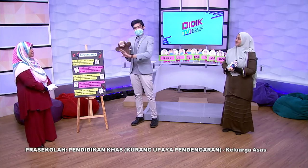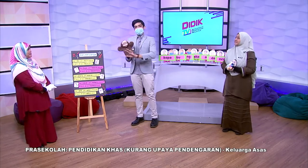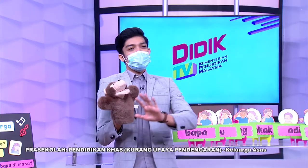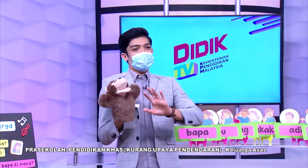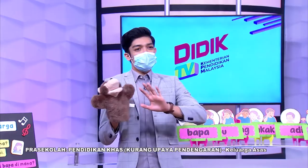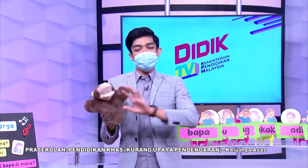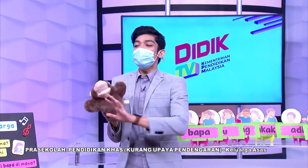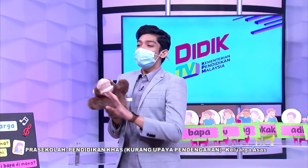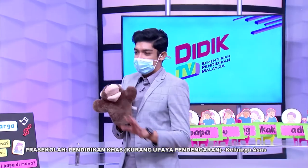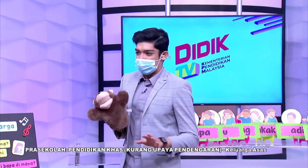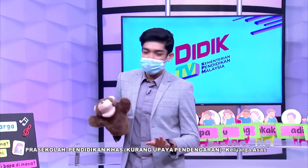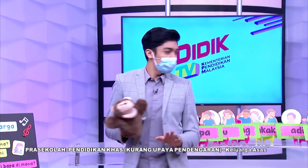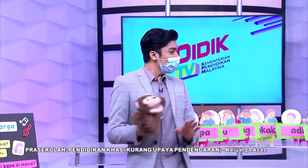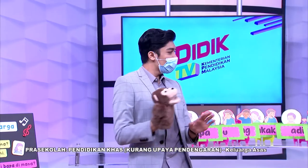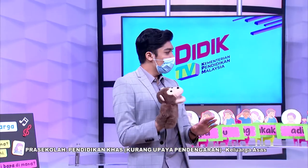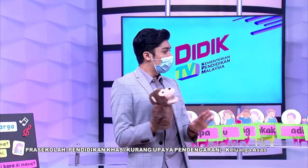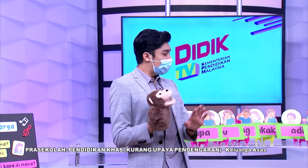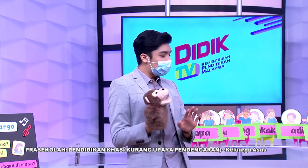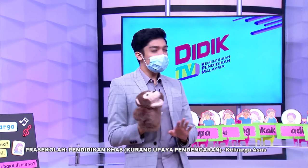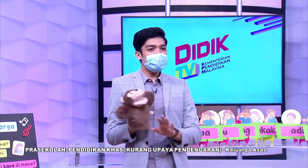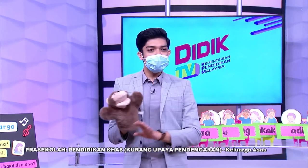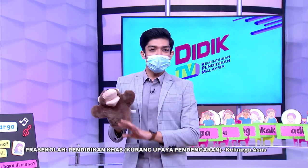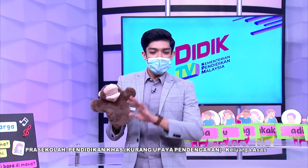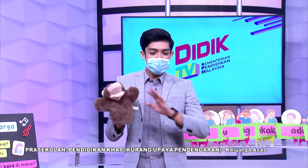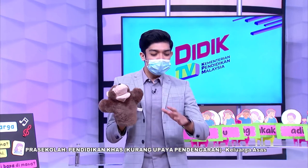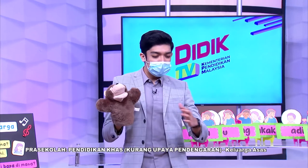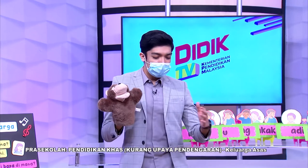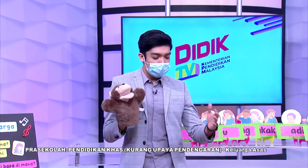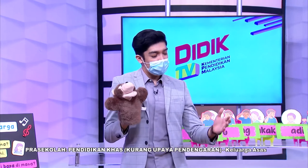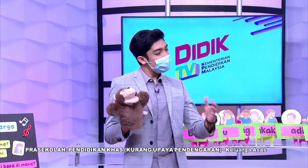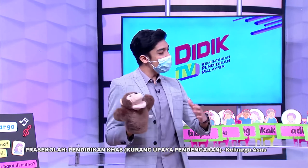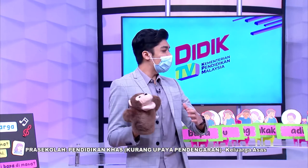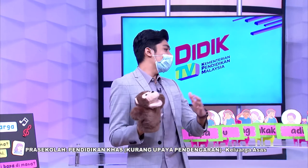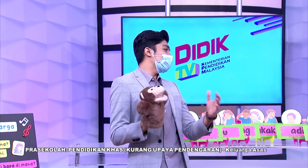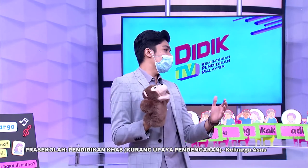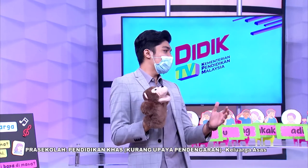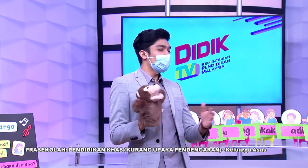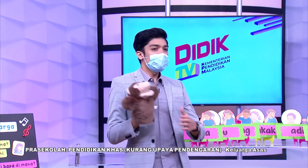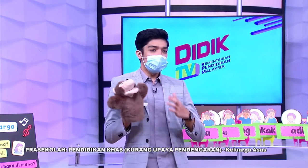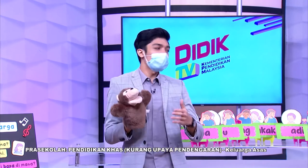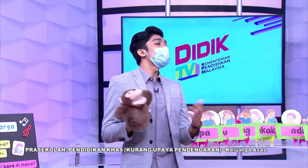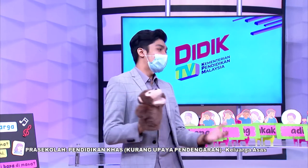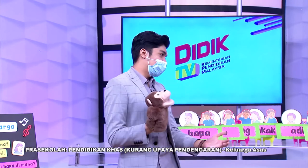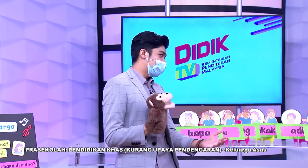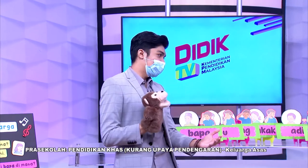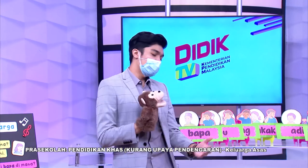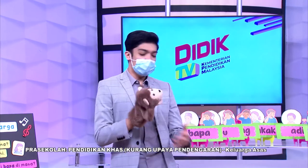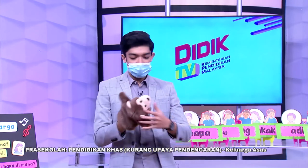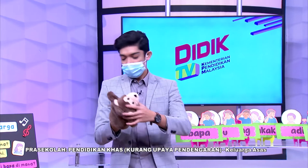perkara yang kita belajar bikin Hasni sebab itu boleh berkomunikasi engkau gitu yang kurang UPY ah